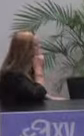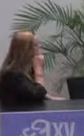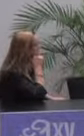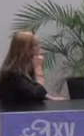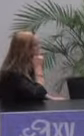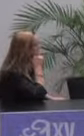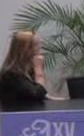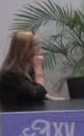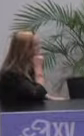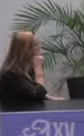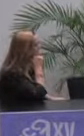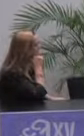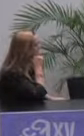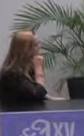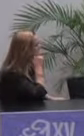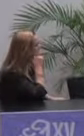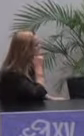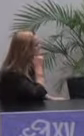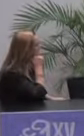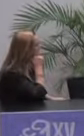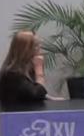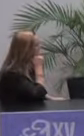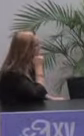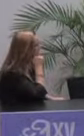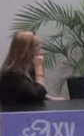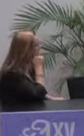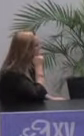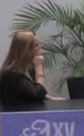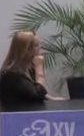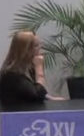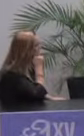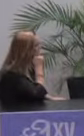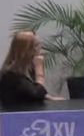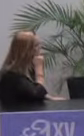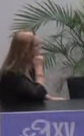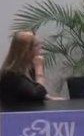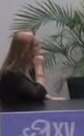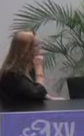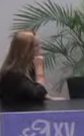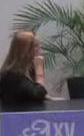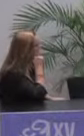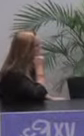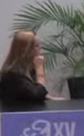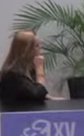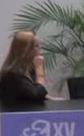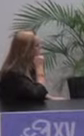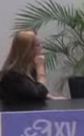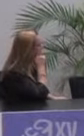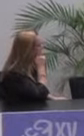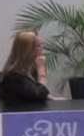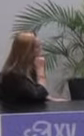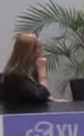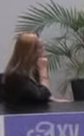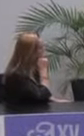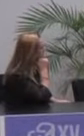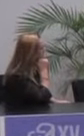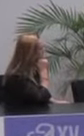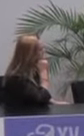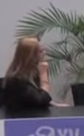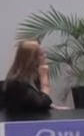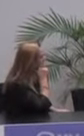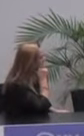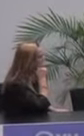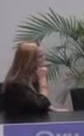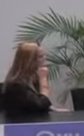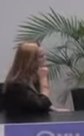Todos nós temos um sonho. E muitas vezes esses sonhos são conquistados por pessoas que acreditam, com